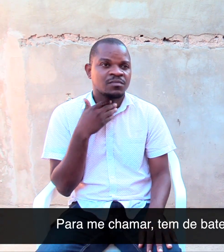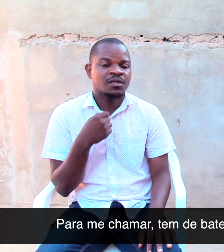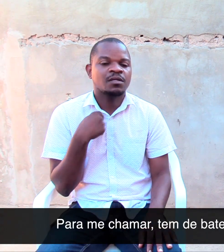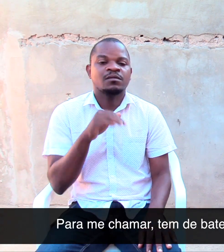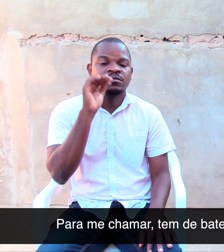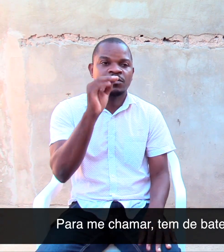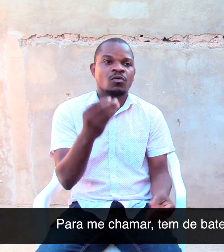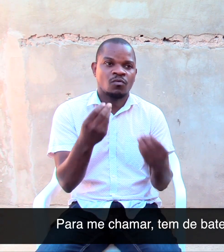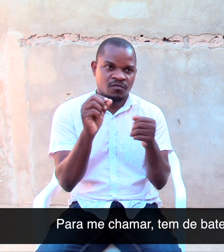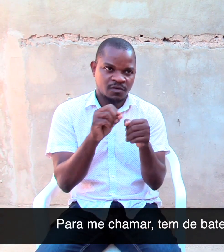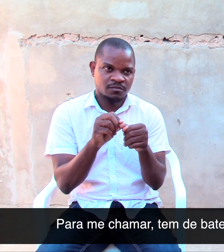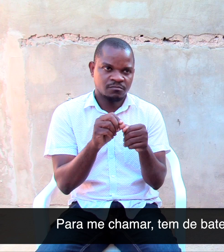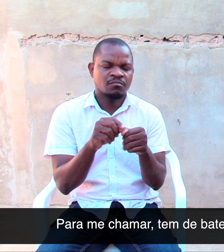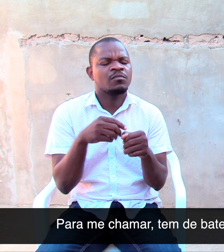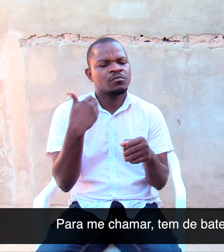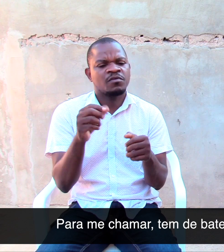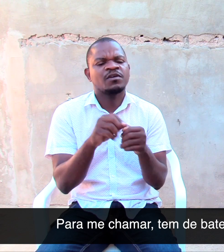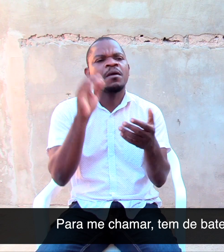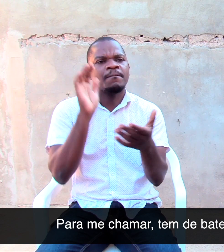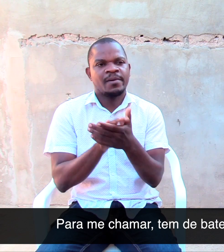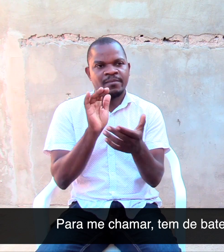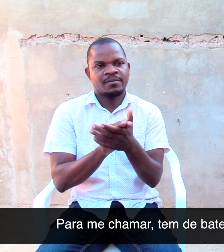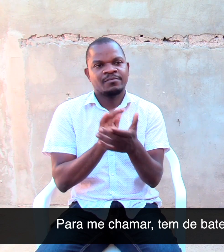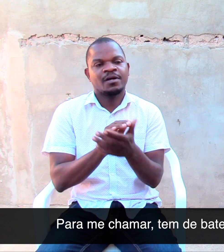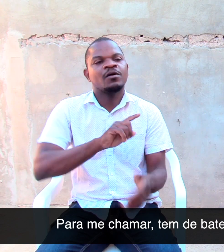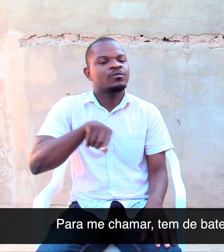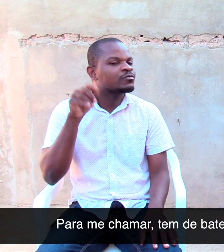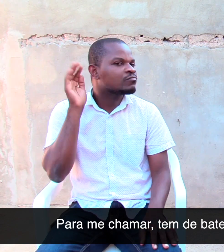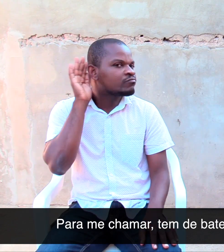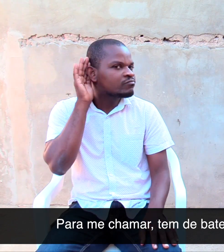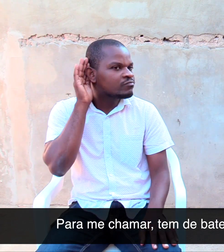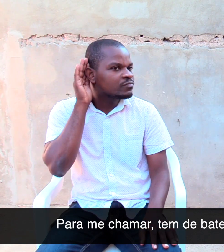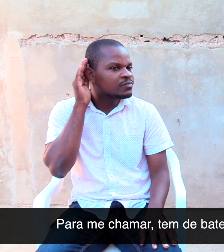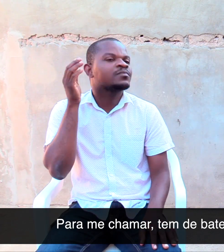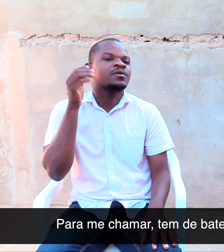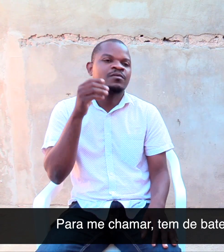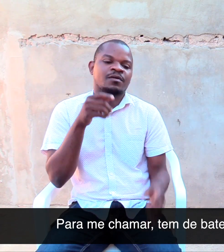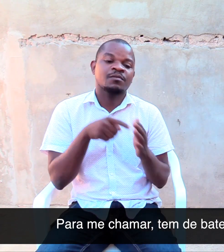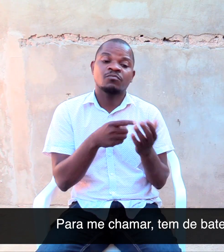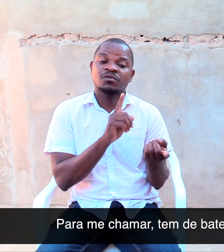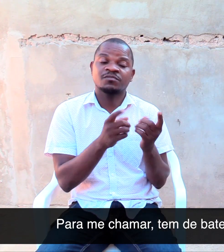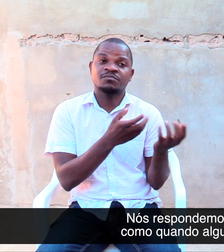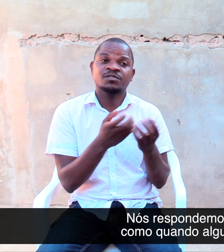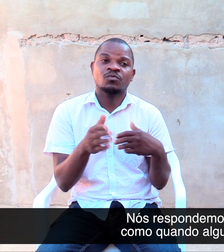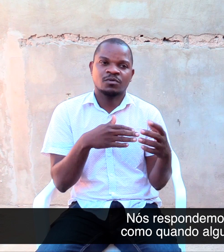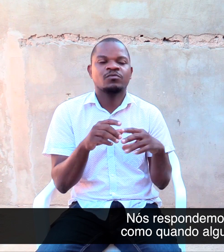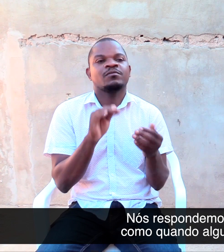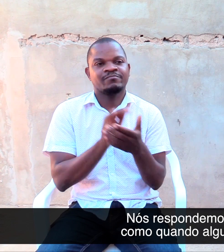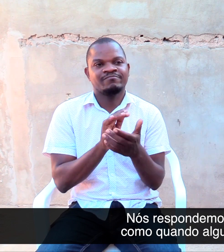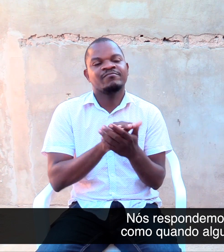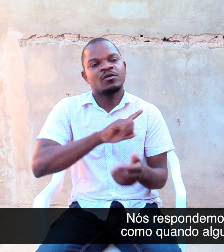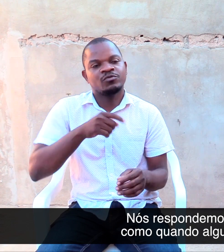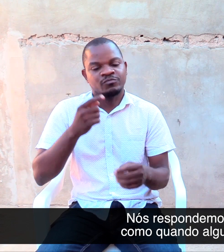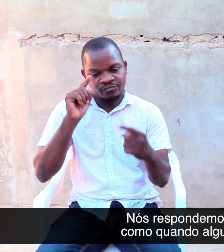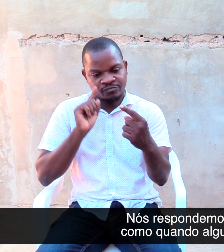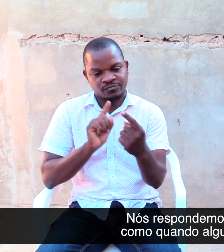chamar, tem que bater as palmas para nos chamar se quiser algo ou fazer algo.